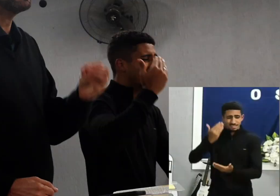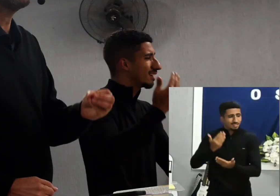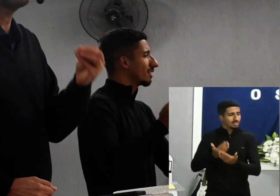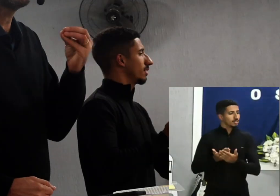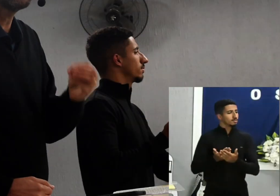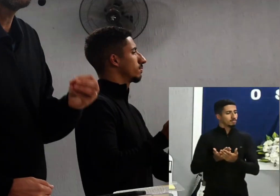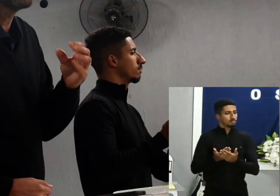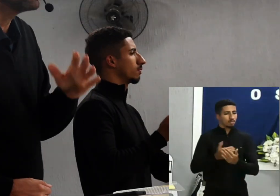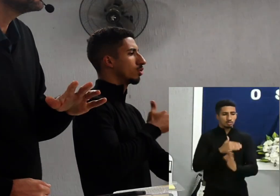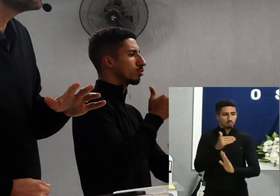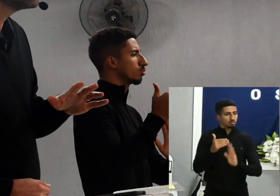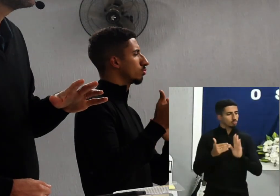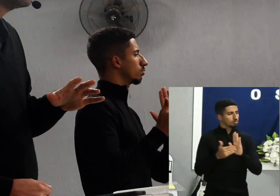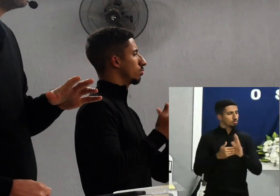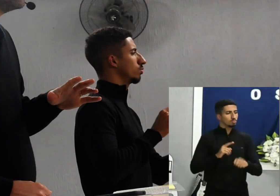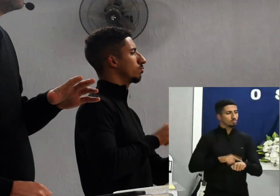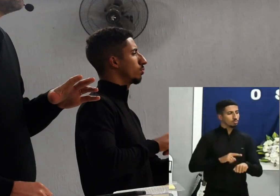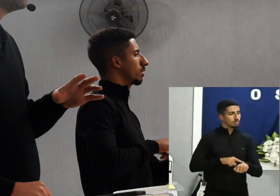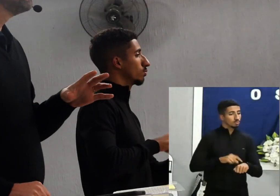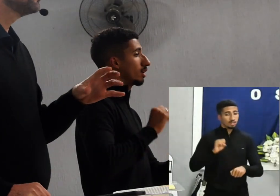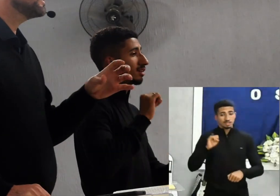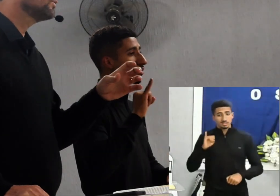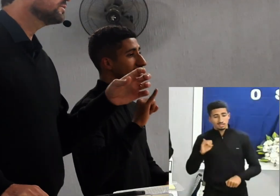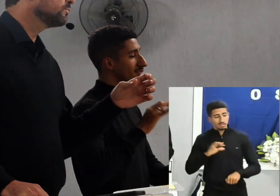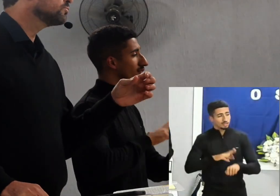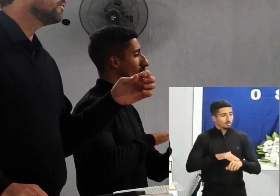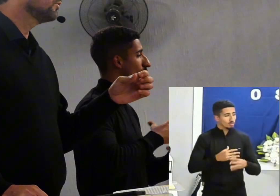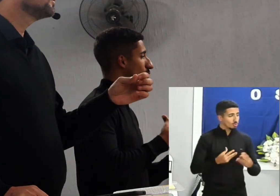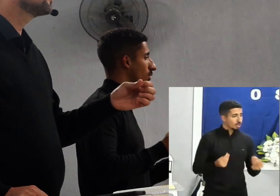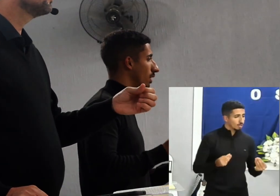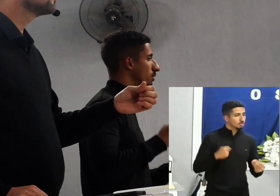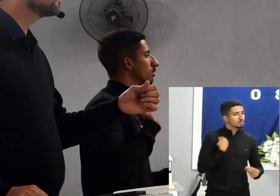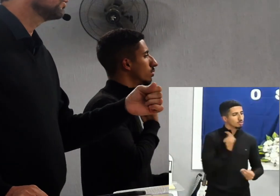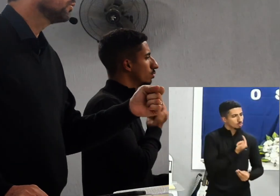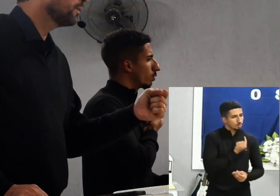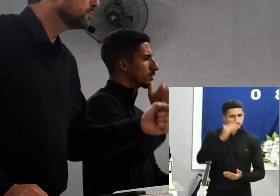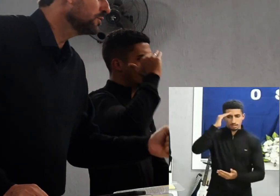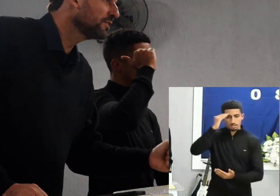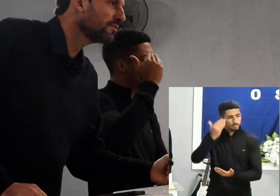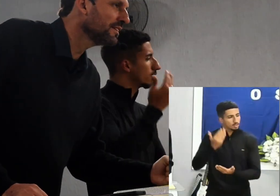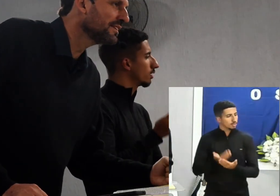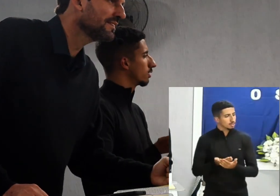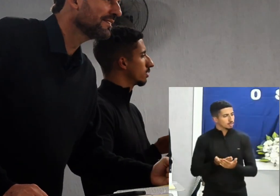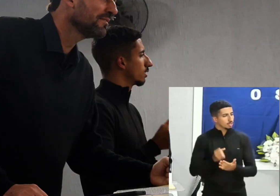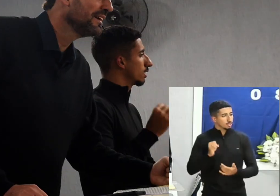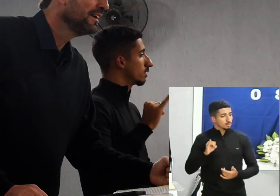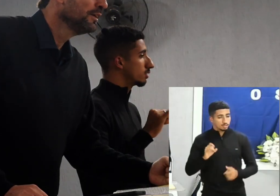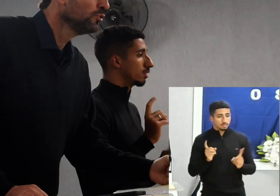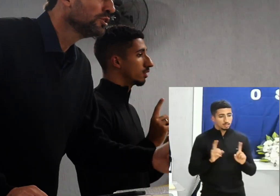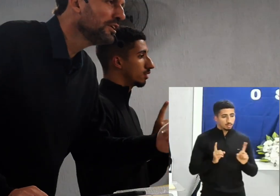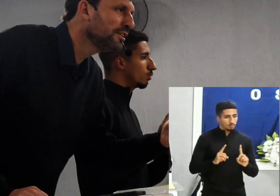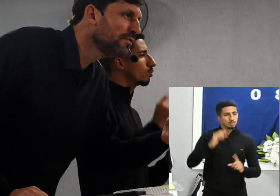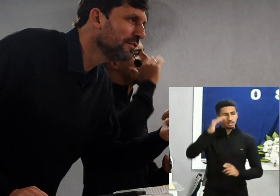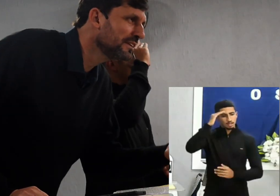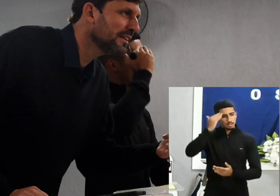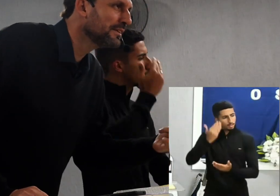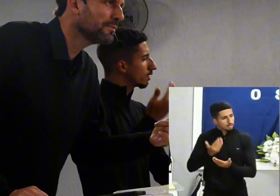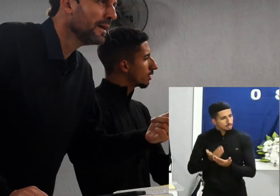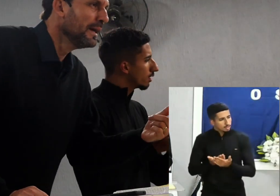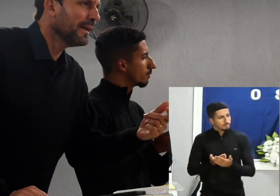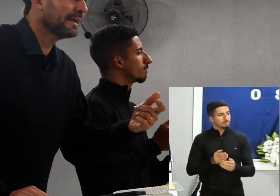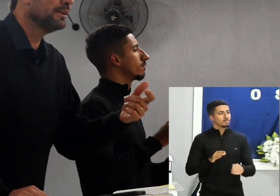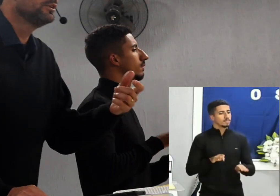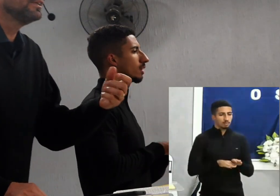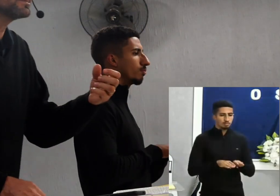nós lá naquela cruz. Meus irmãos, e aqui nós temos uma fonte de consolo para os dias difíceis. Nos dias